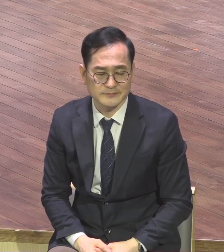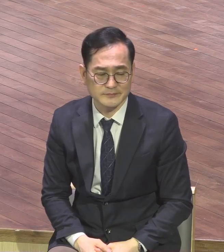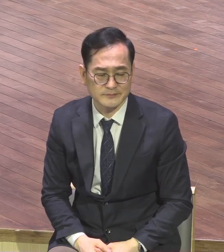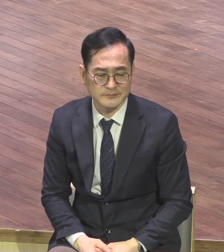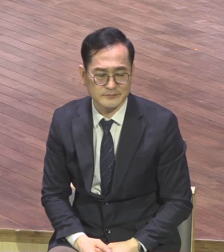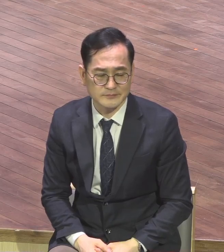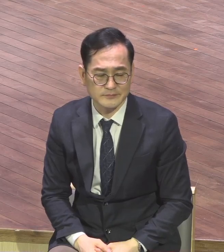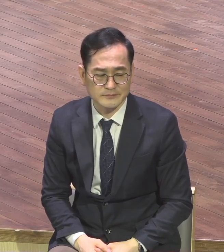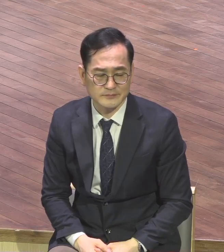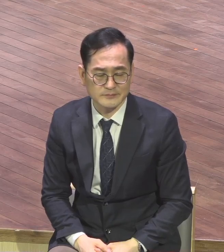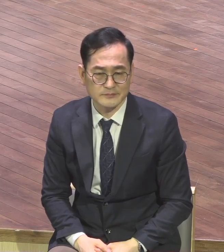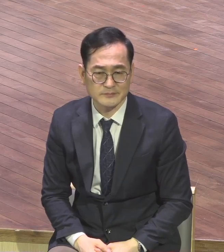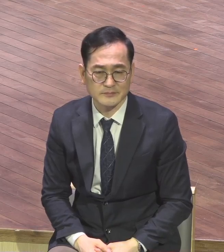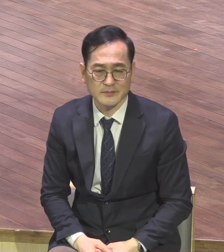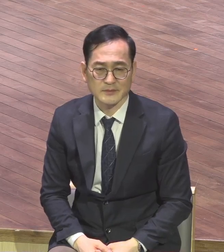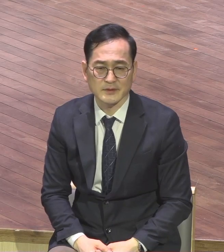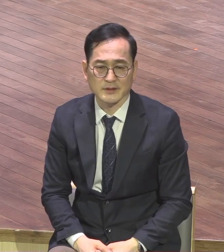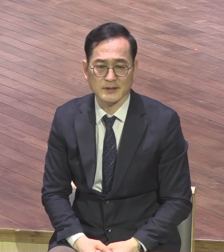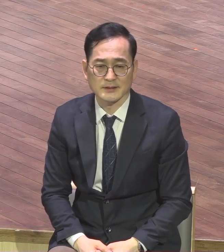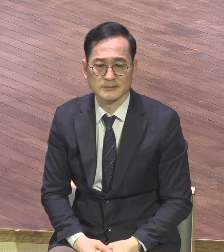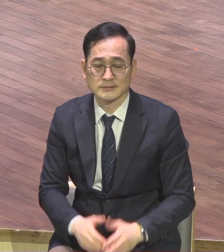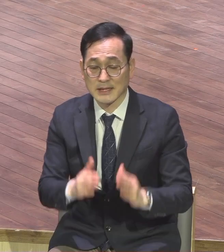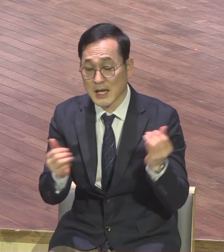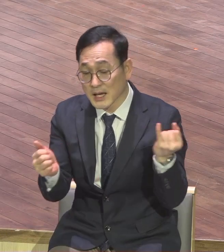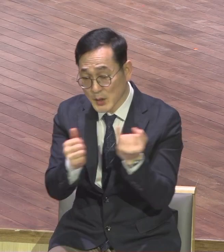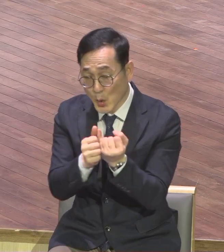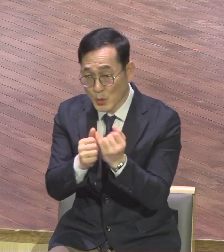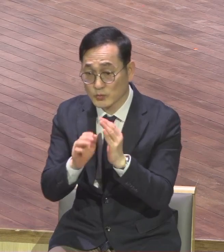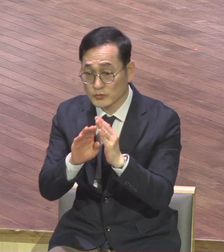때문에 계속 잠 못 잡니까?